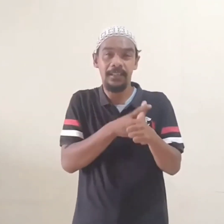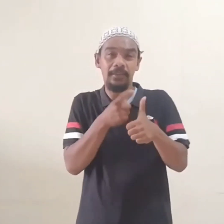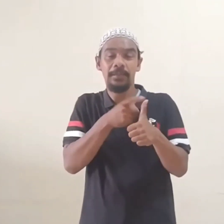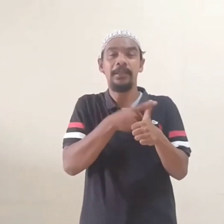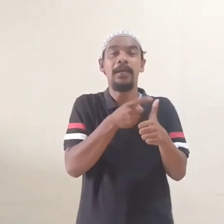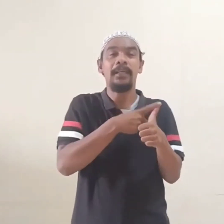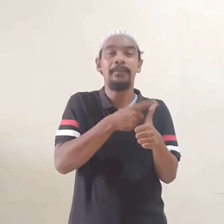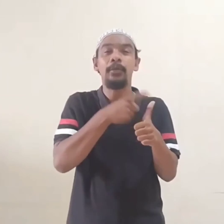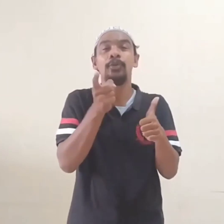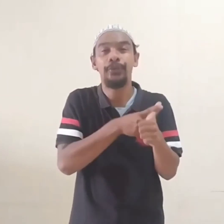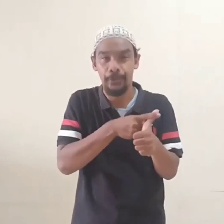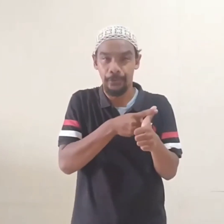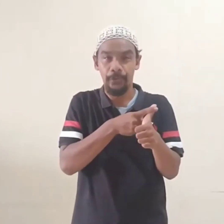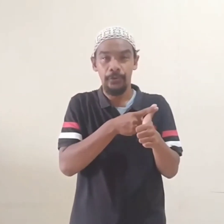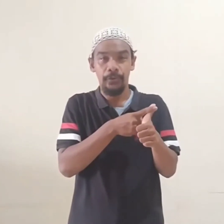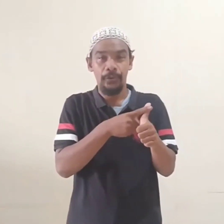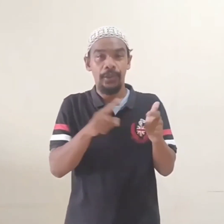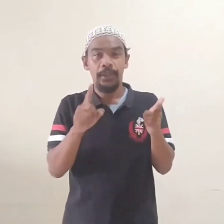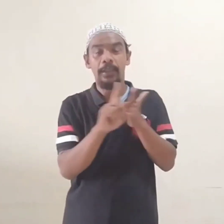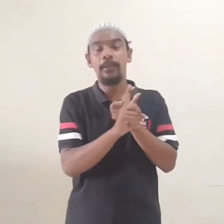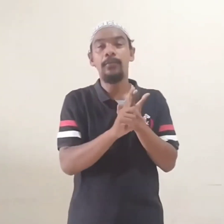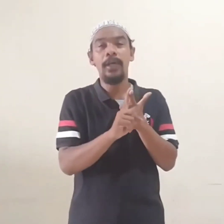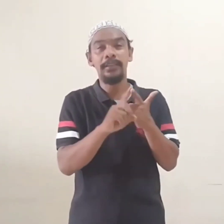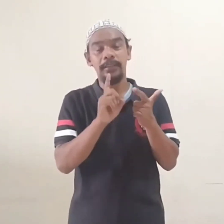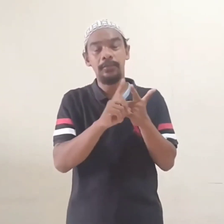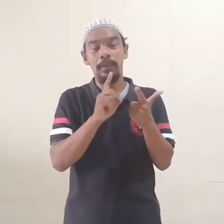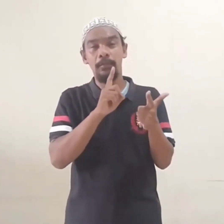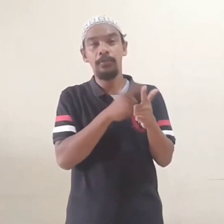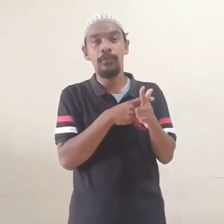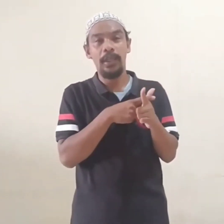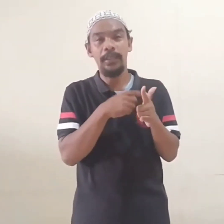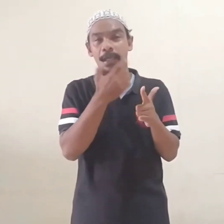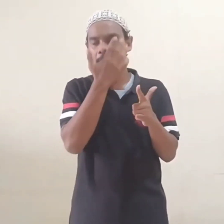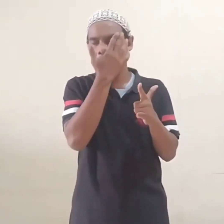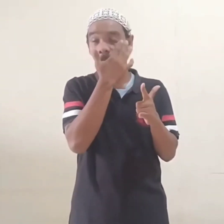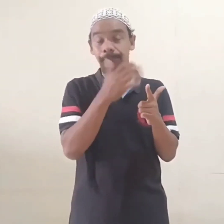itu yang pertama adalah meluncur. Yang kedua sudah meluncur adalah